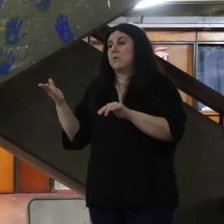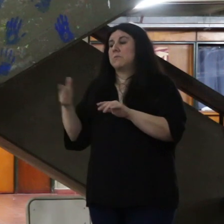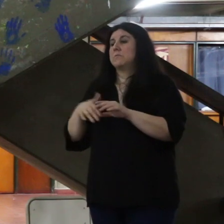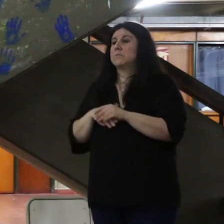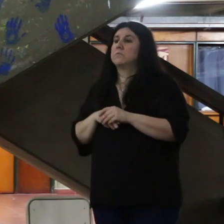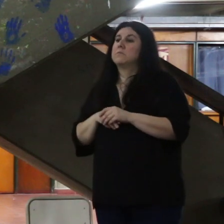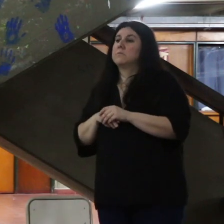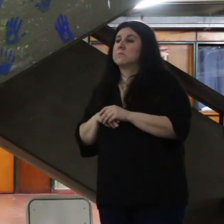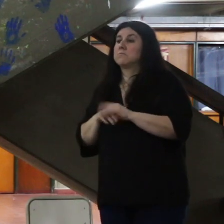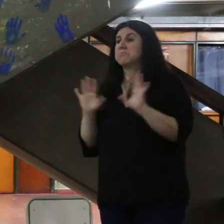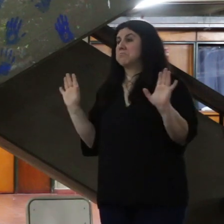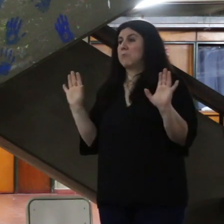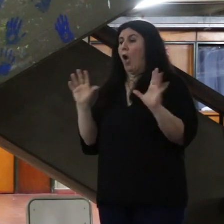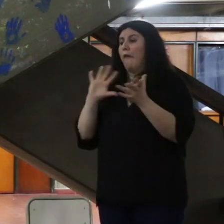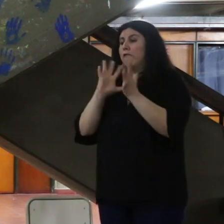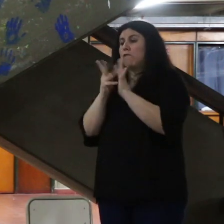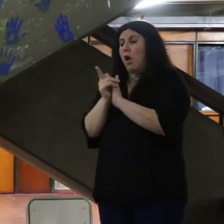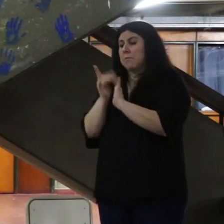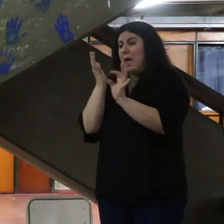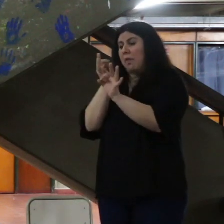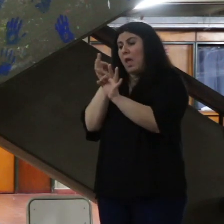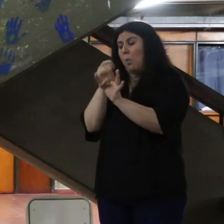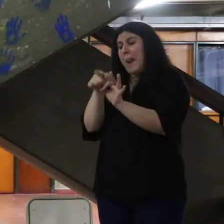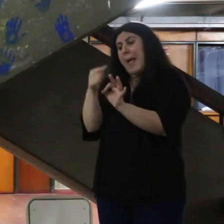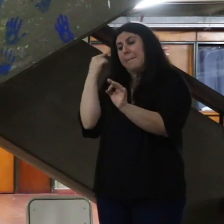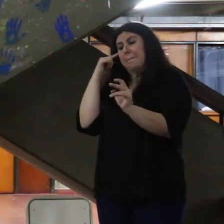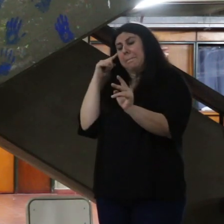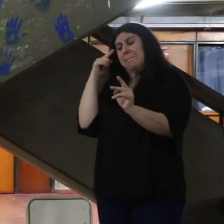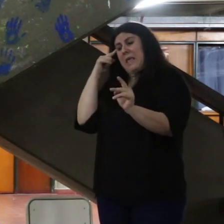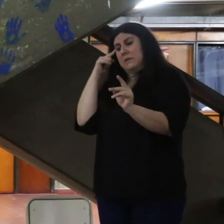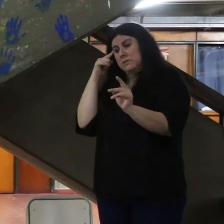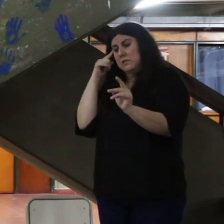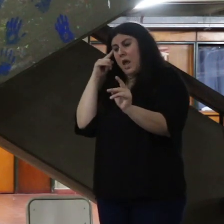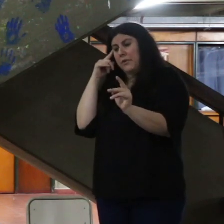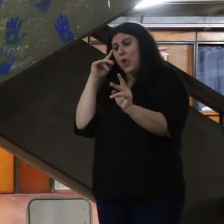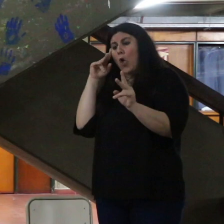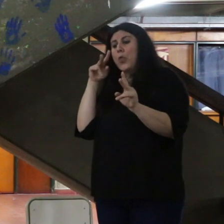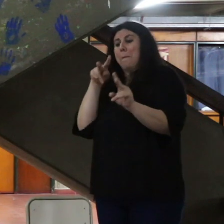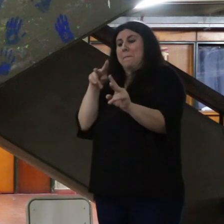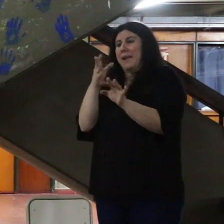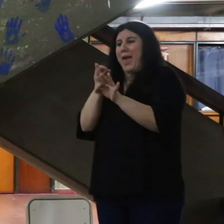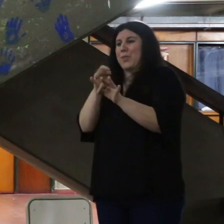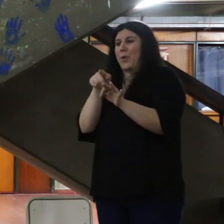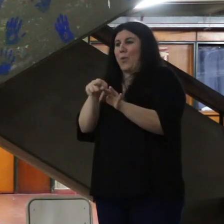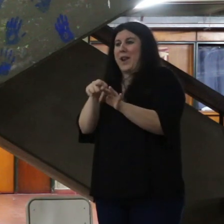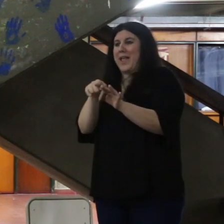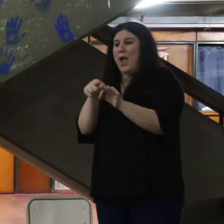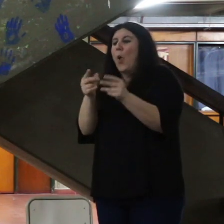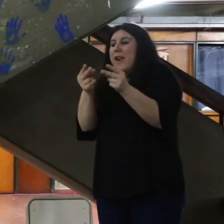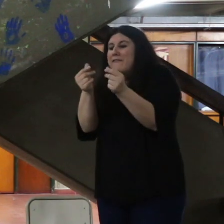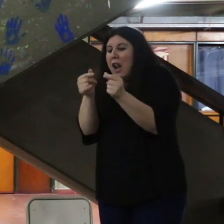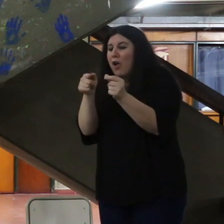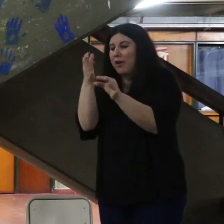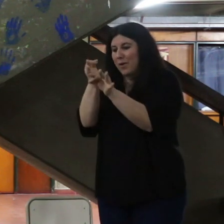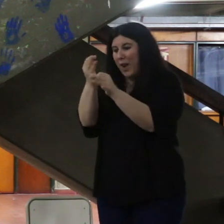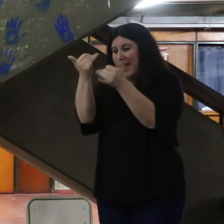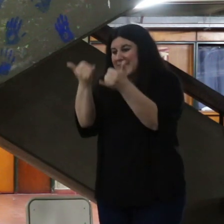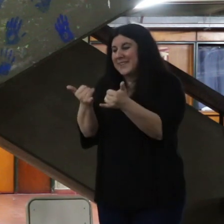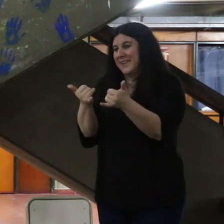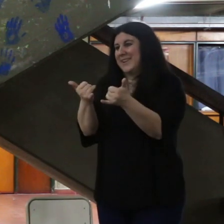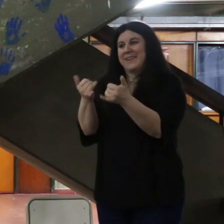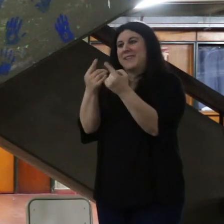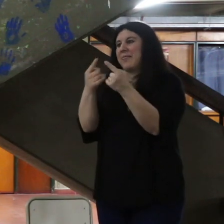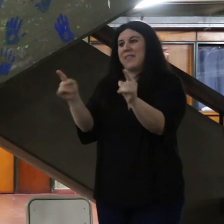tomó otra dimensión de lo que es, del valor que tiene la escuela, ¿sí?, para una